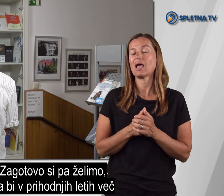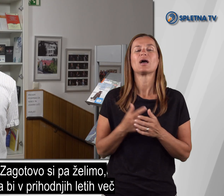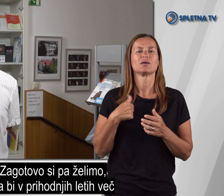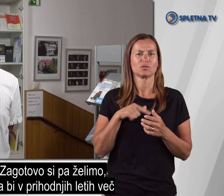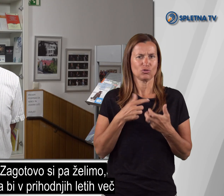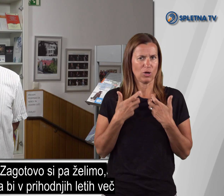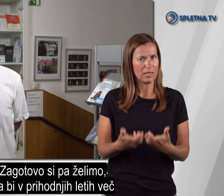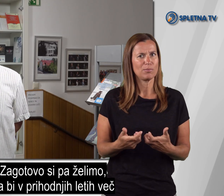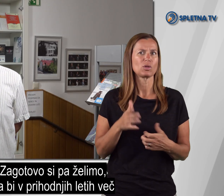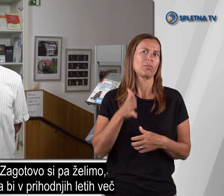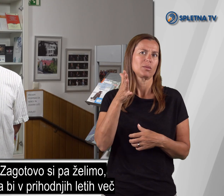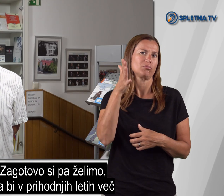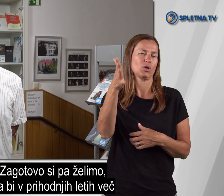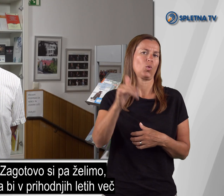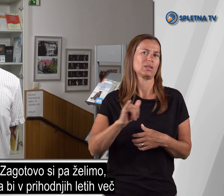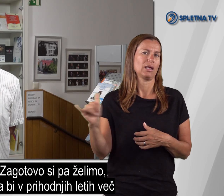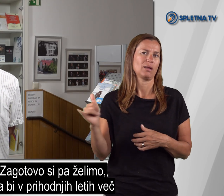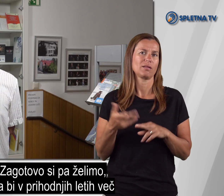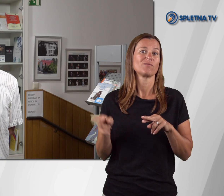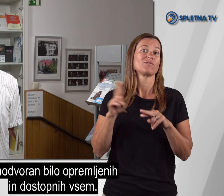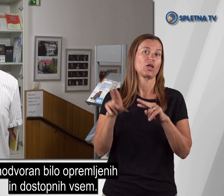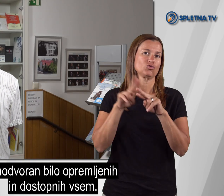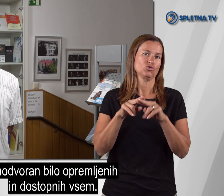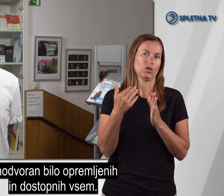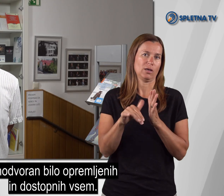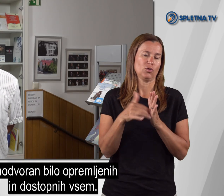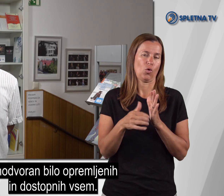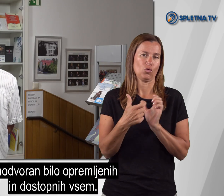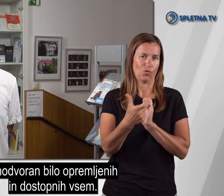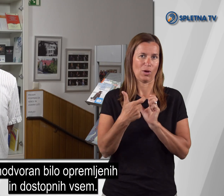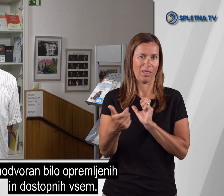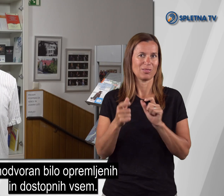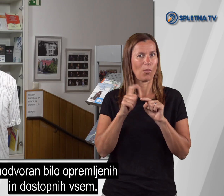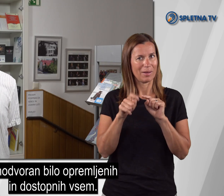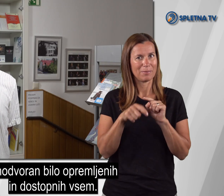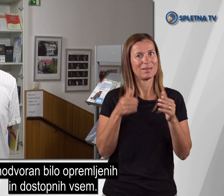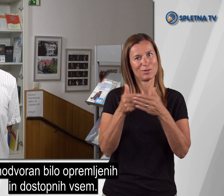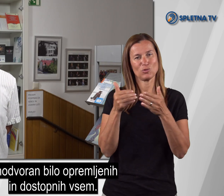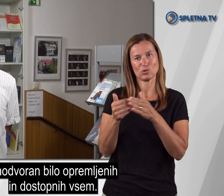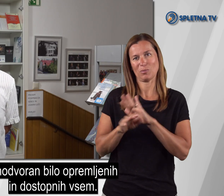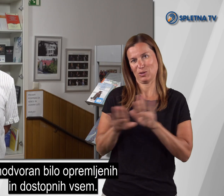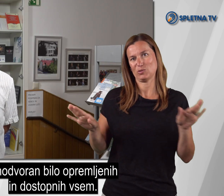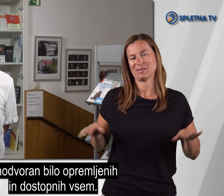si poželimo, da bi v prihodnjih letih več kinodvoran bilo opremljenih in dostopnih vsem.